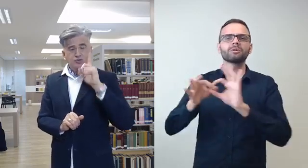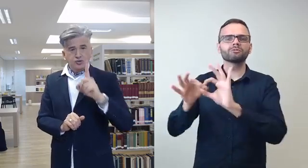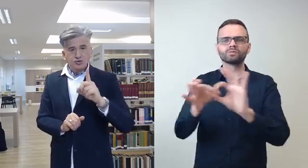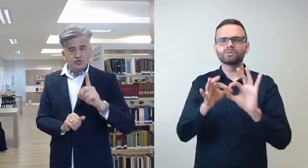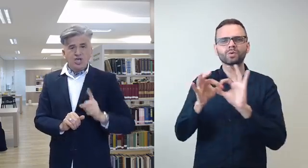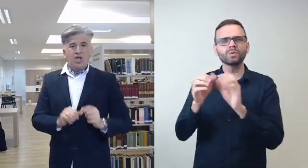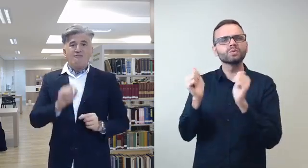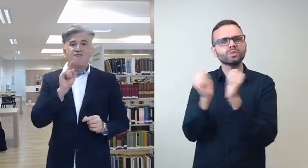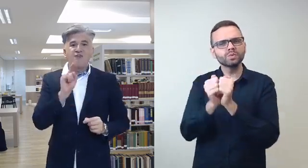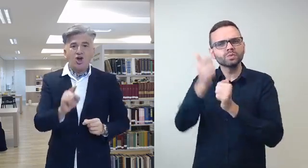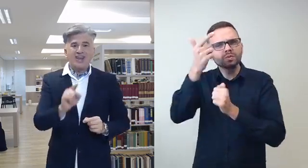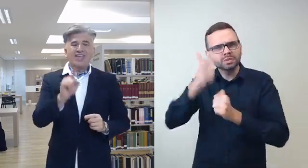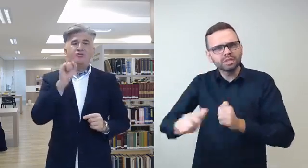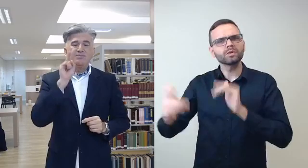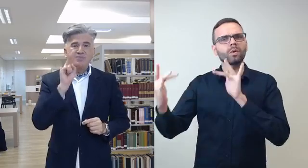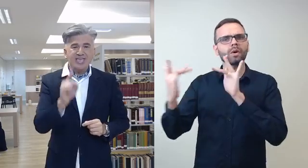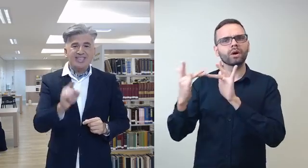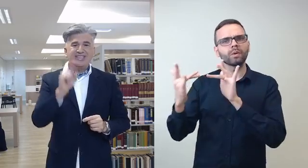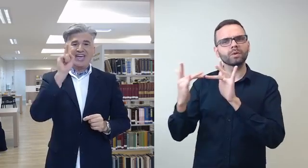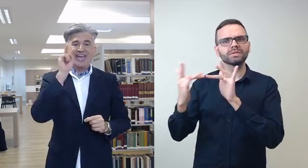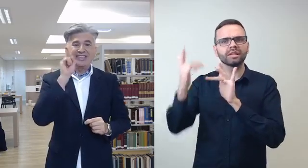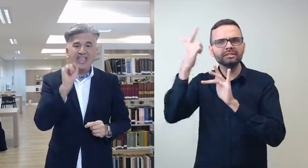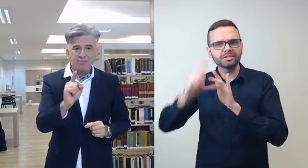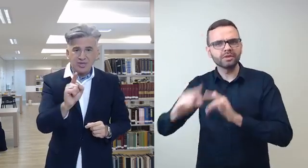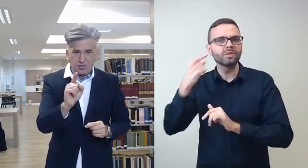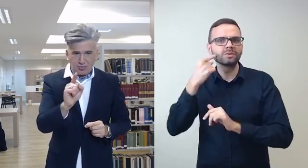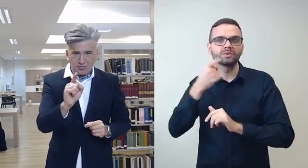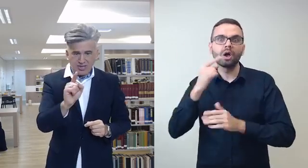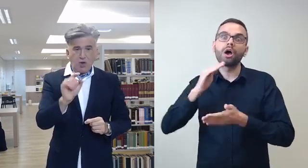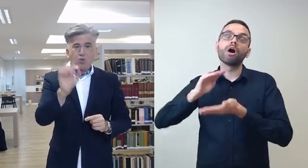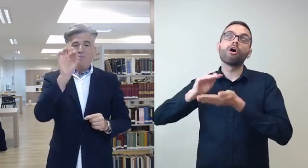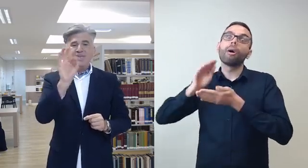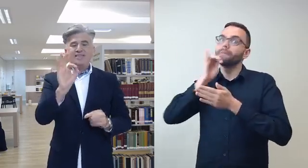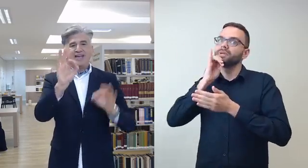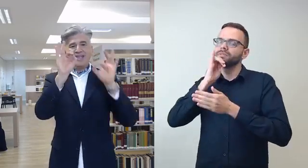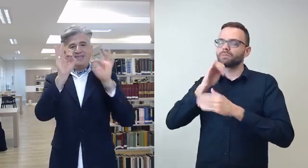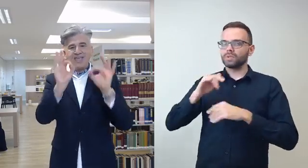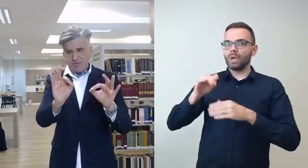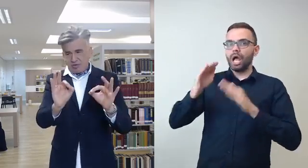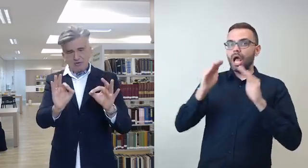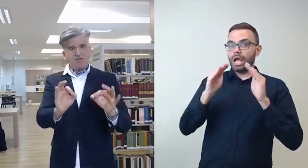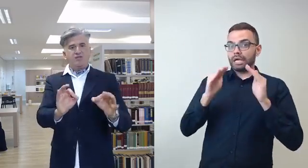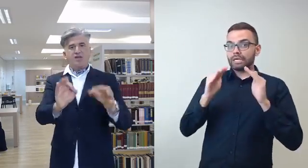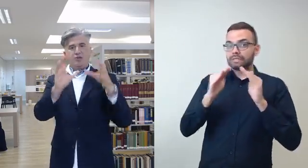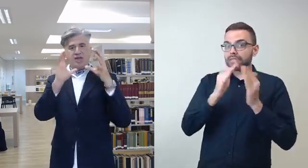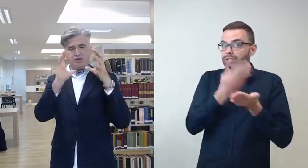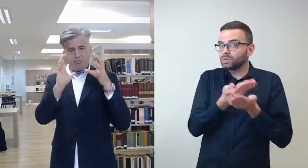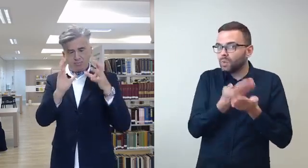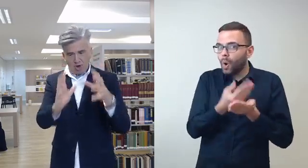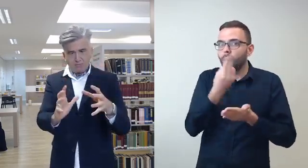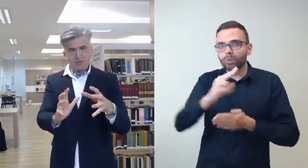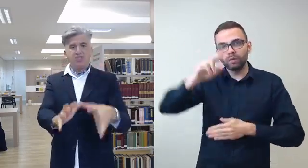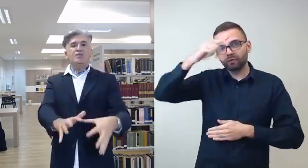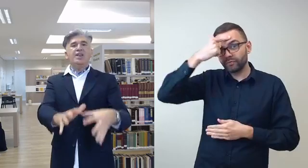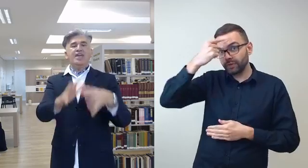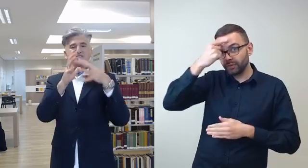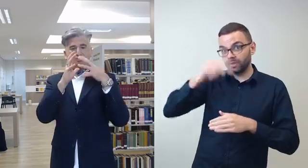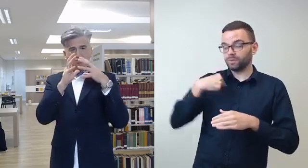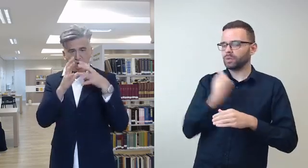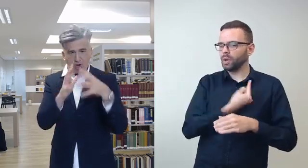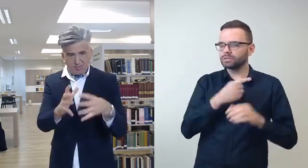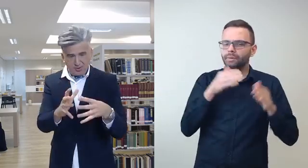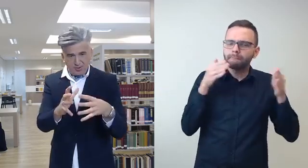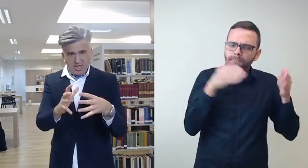os surdos fora do ambiente acadêmico. O ambiente acadêmico tem um vocabulário próprio, tem um